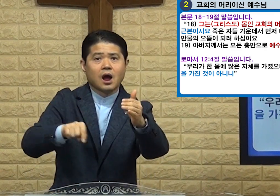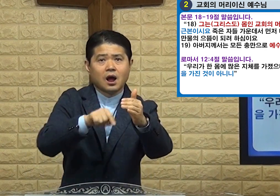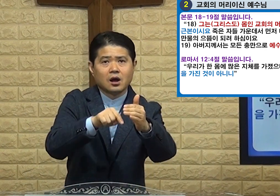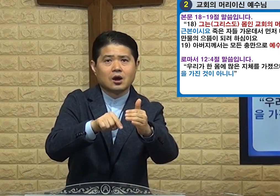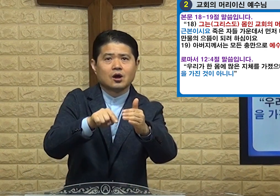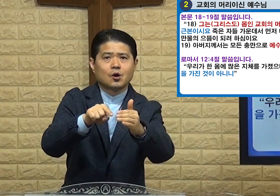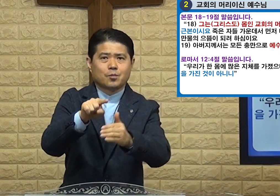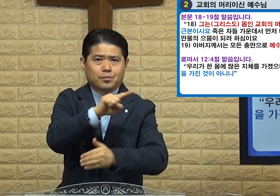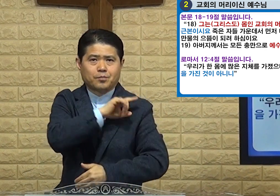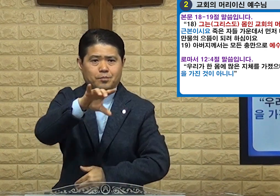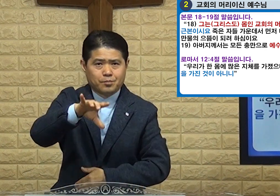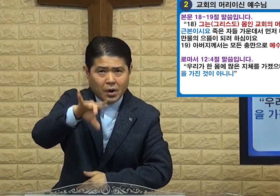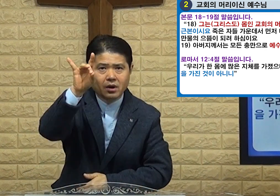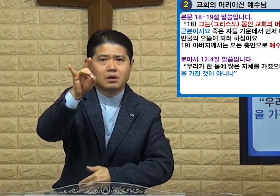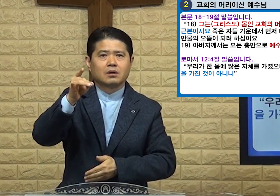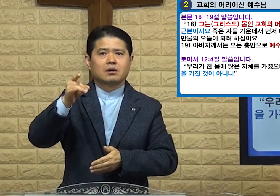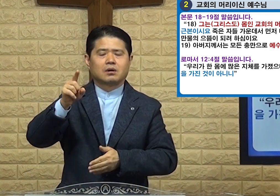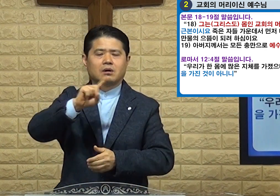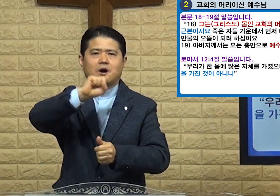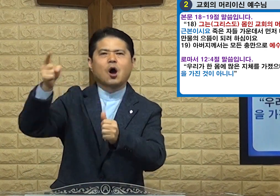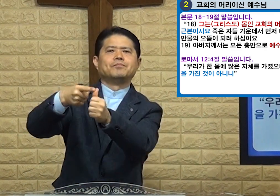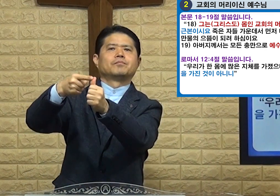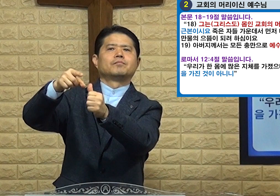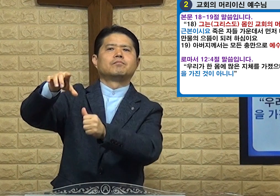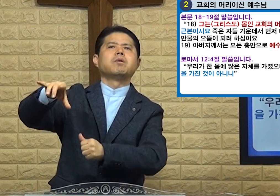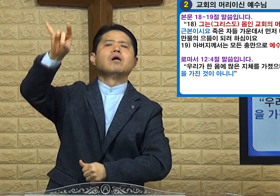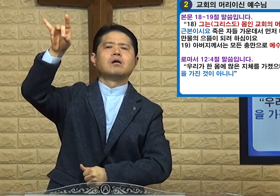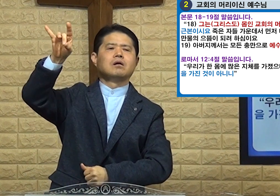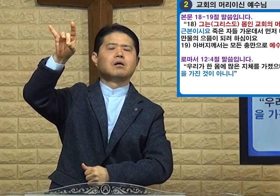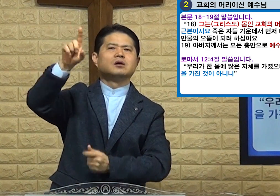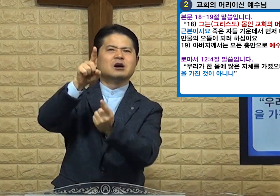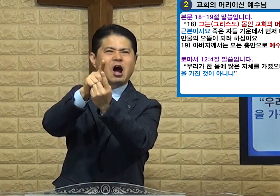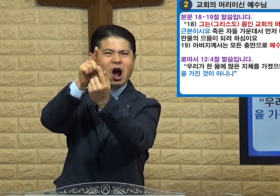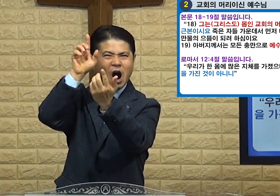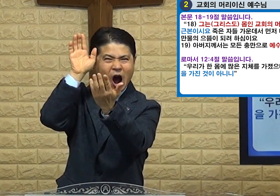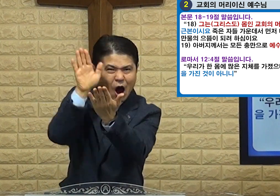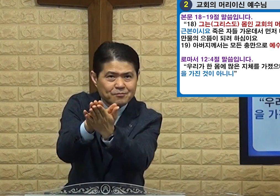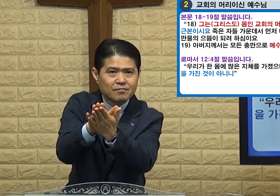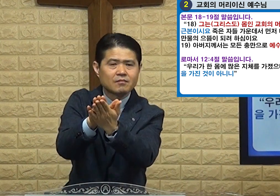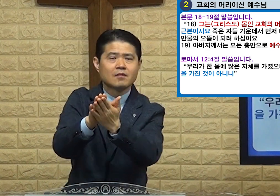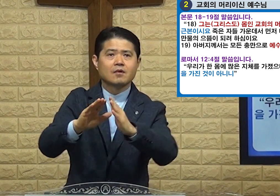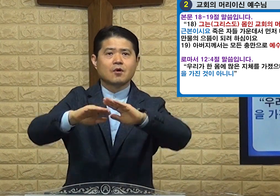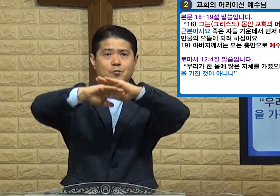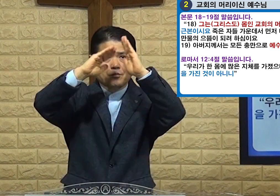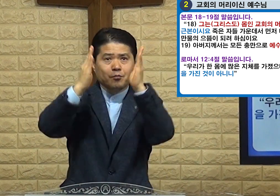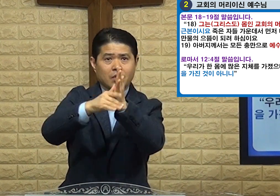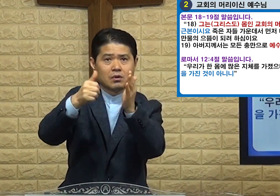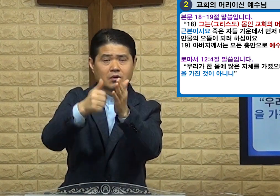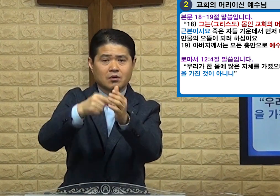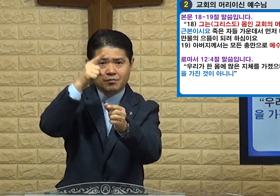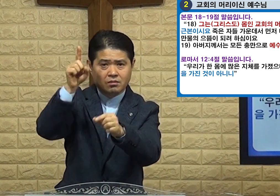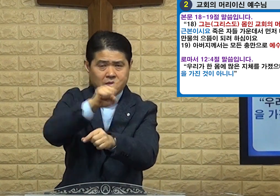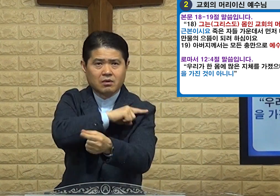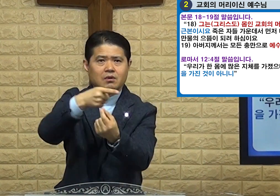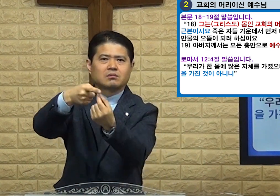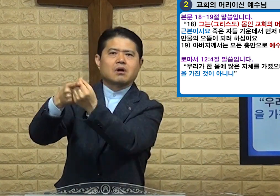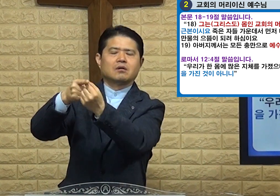이 죽은 자들 가운데서 먼저 나신 첫 번째 이신은 직접 이